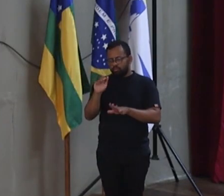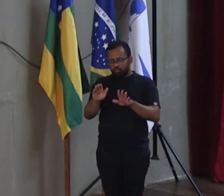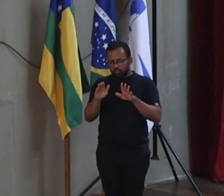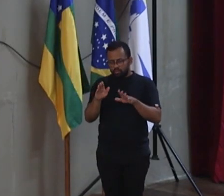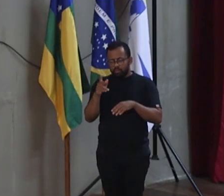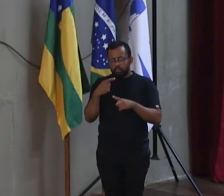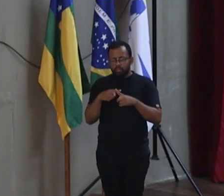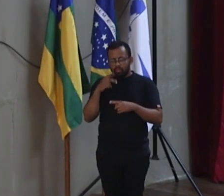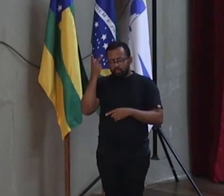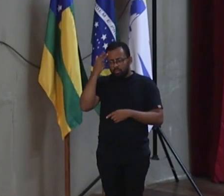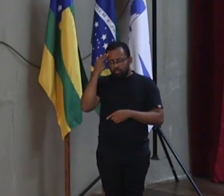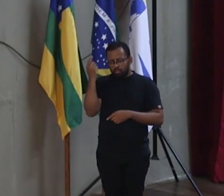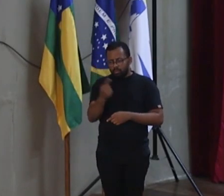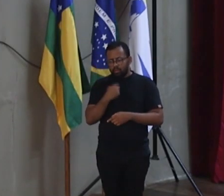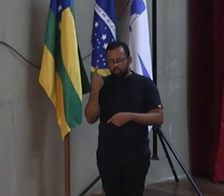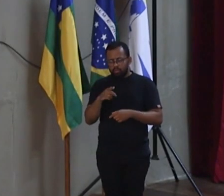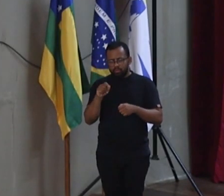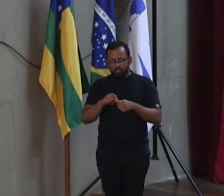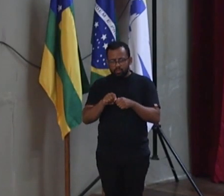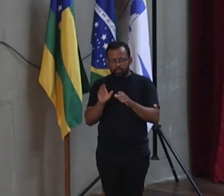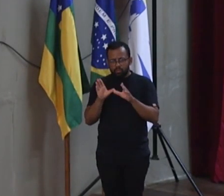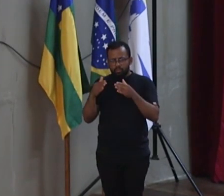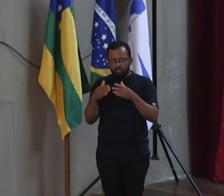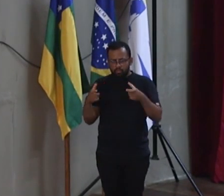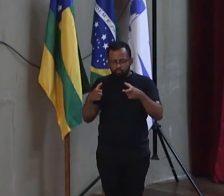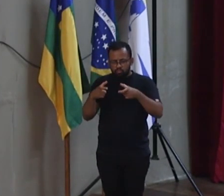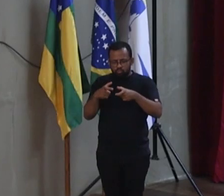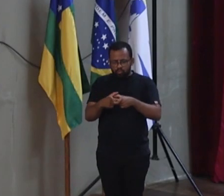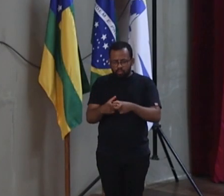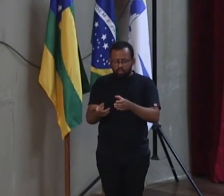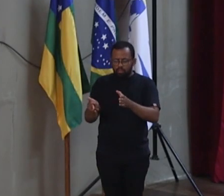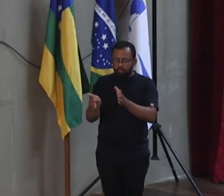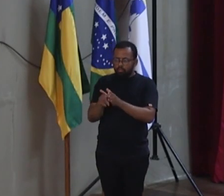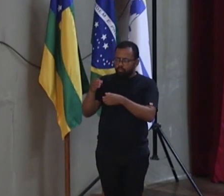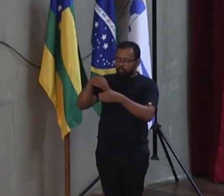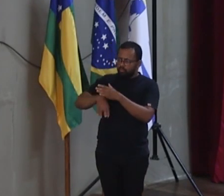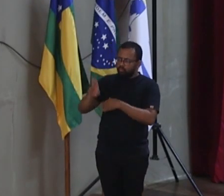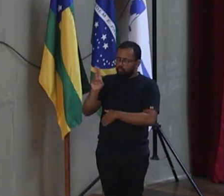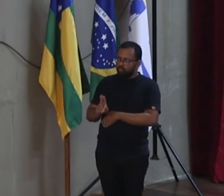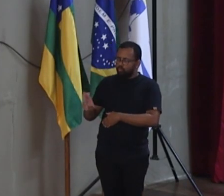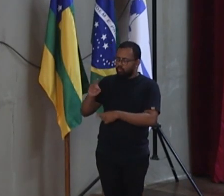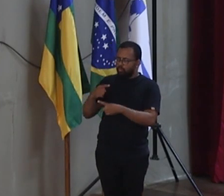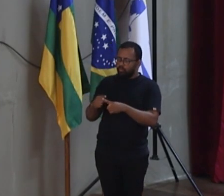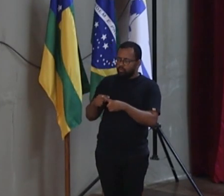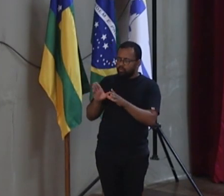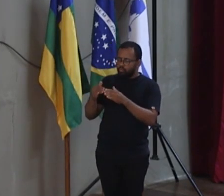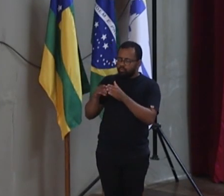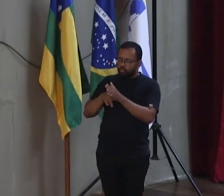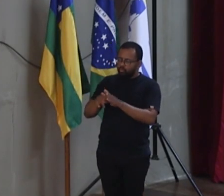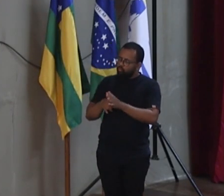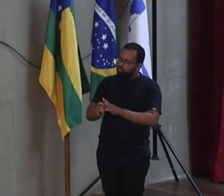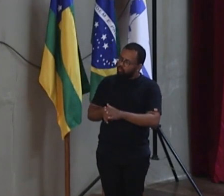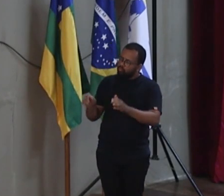Era muito comum que a gente fizesse eventos menores nas nossas universidades, uma vez que esses pesquisadores que se